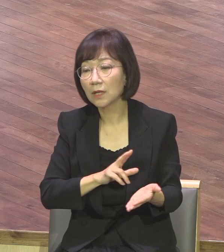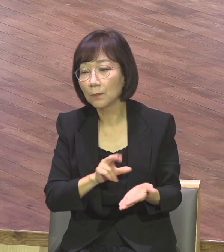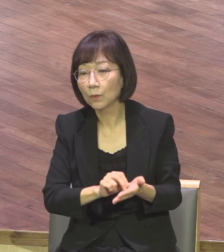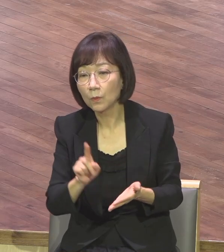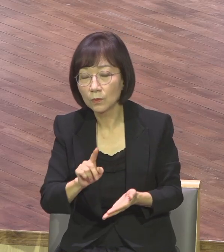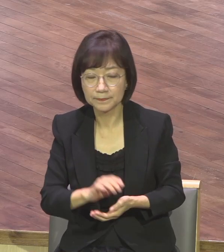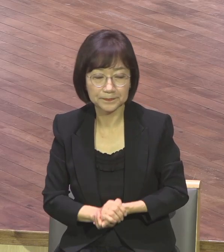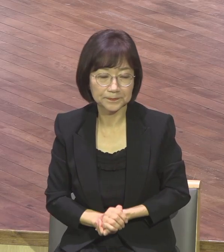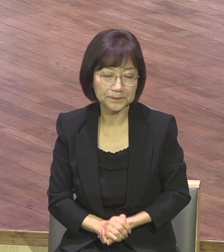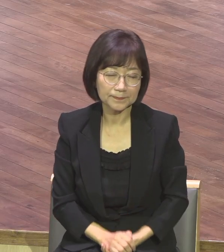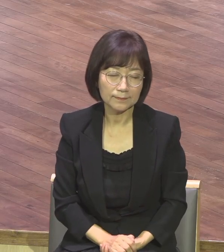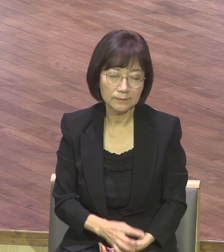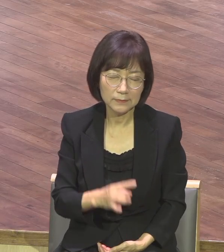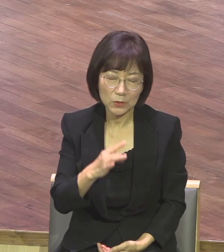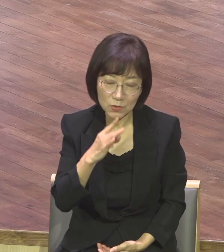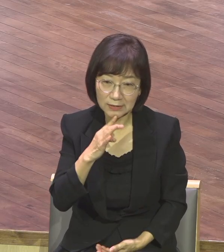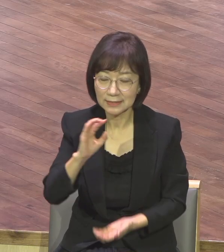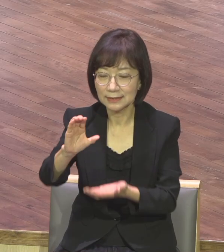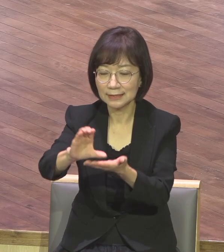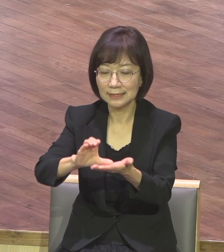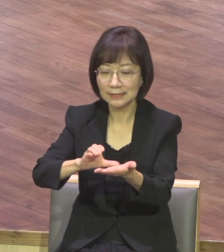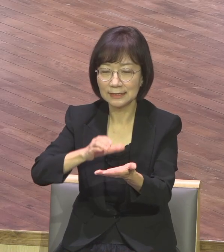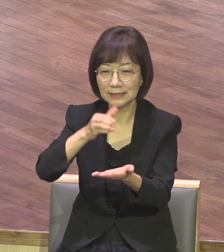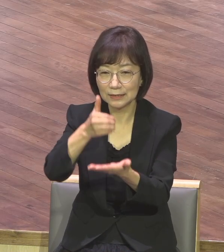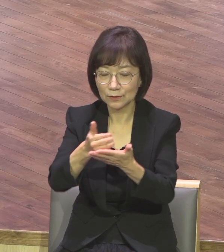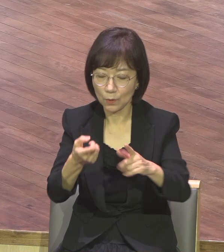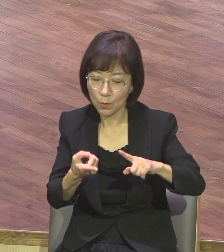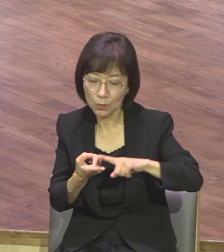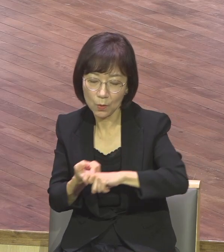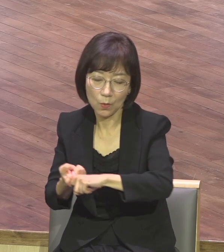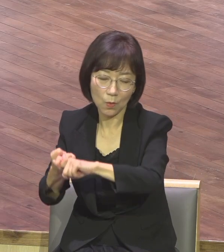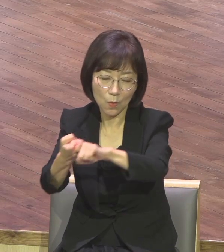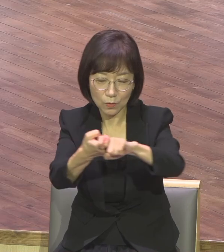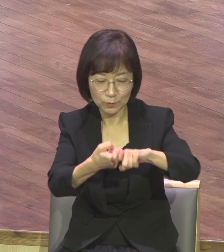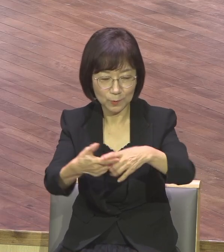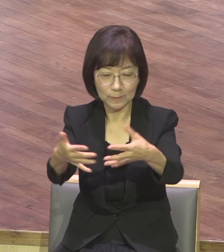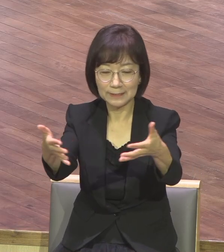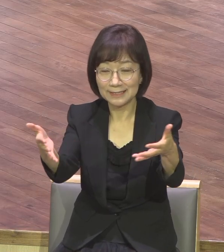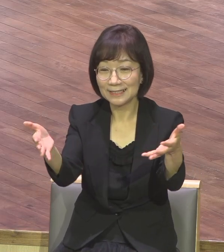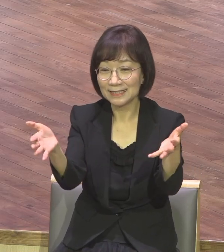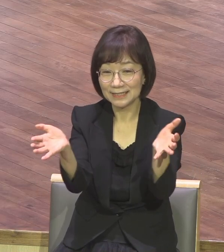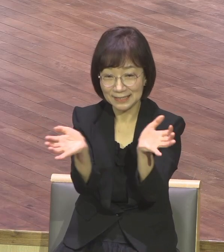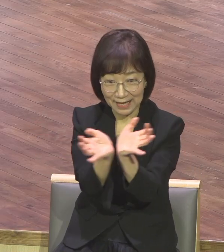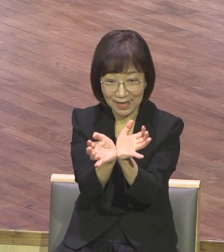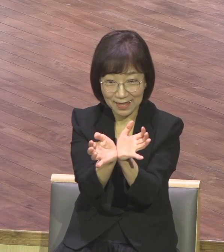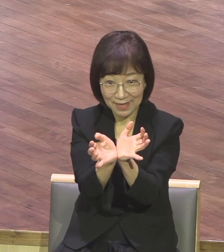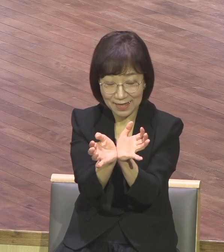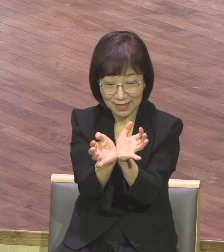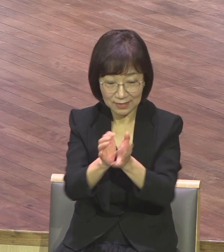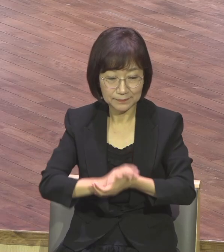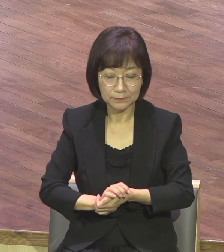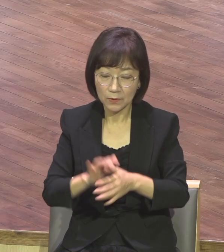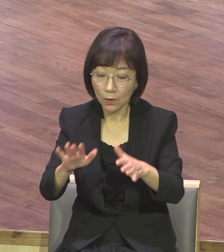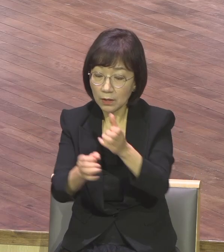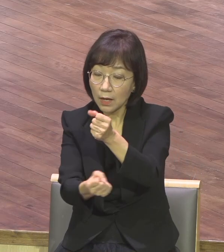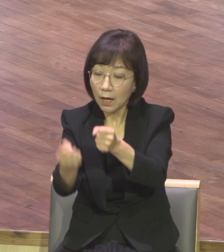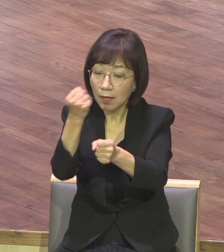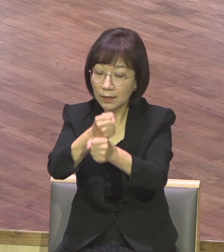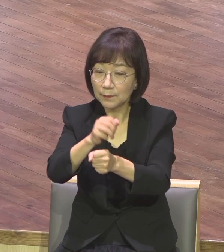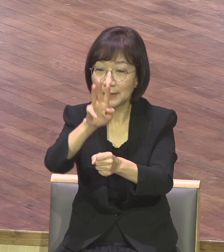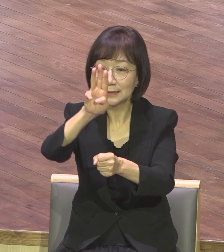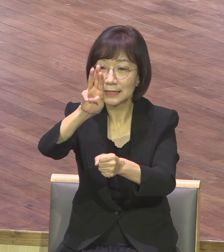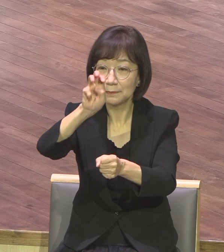오직 그리스도 공동체라는 제목입니다. 창립 35주년을 맞은